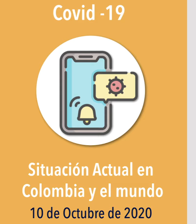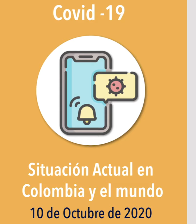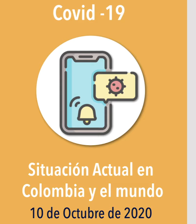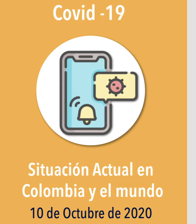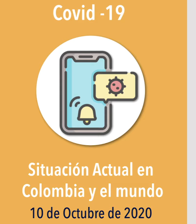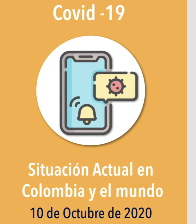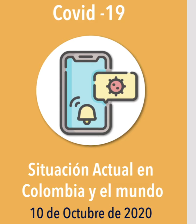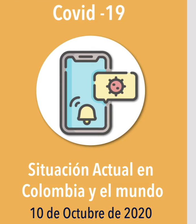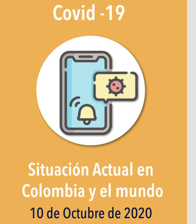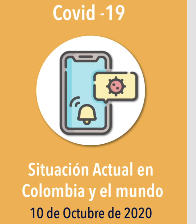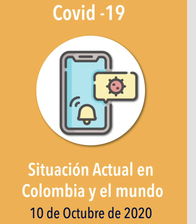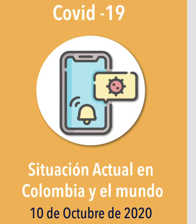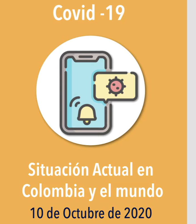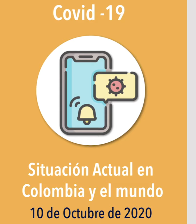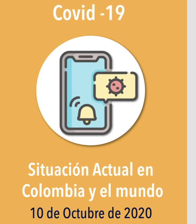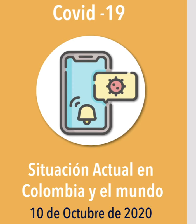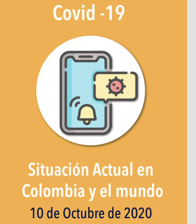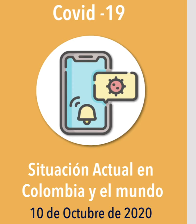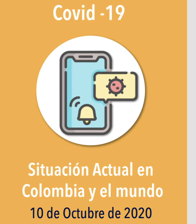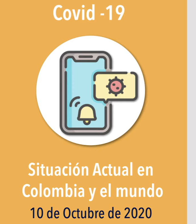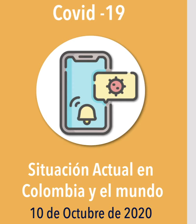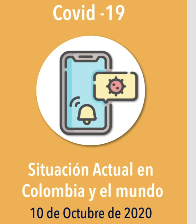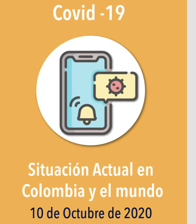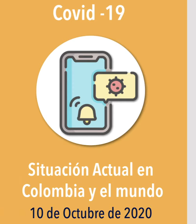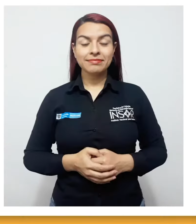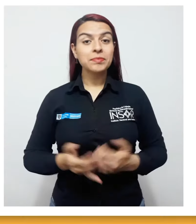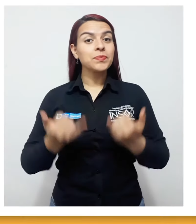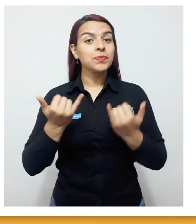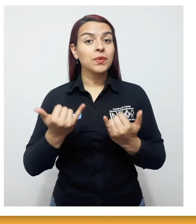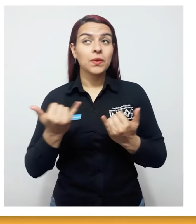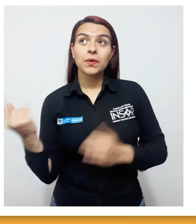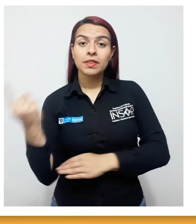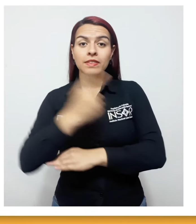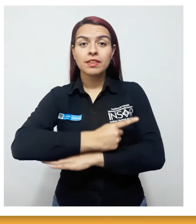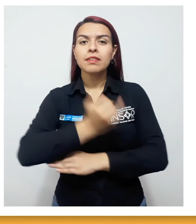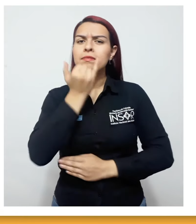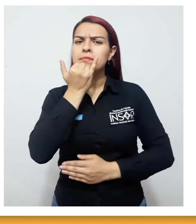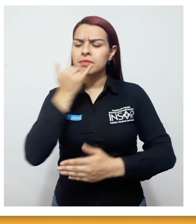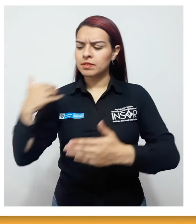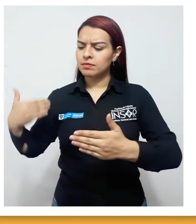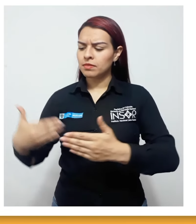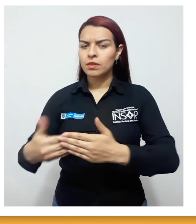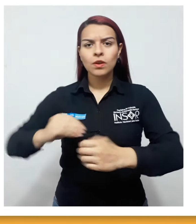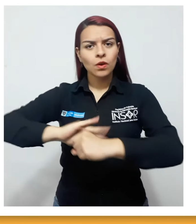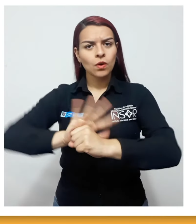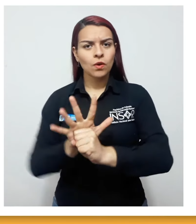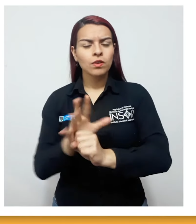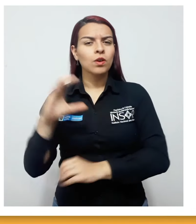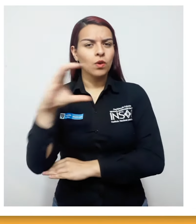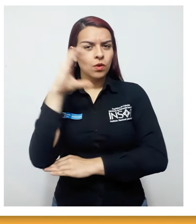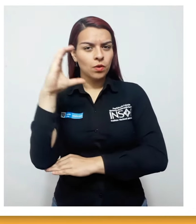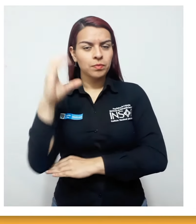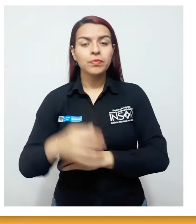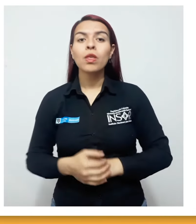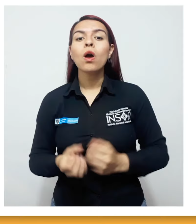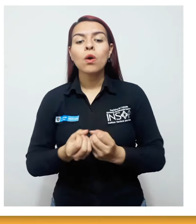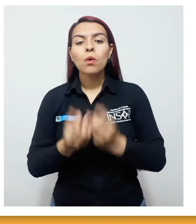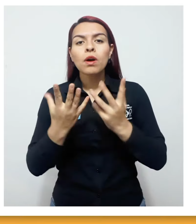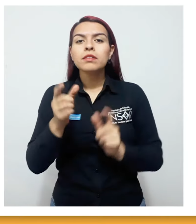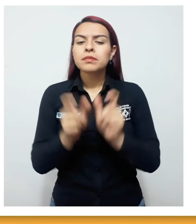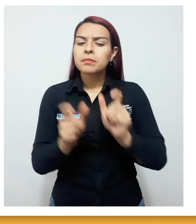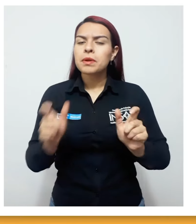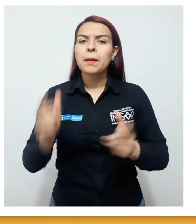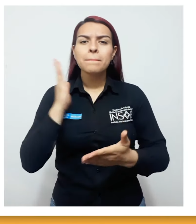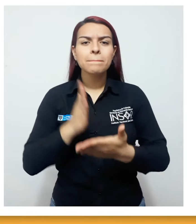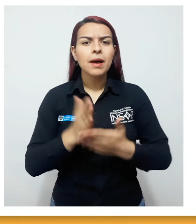hoy 10 de octubre del 2020. La situación en Colombia es la siguiente. Número